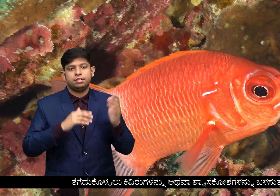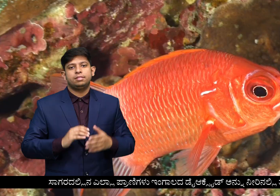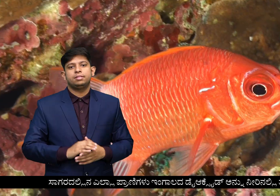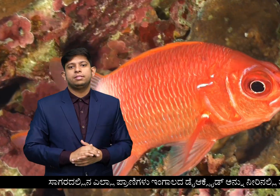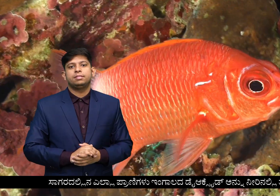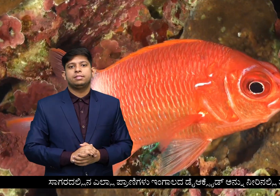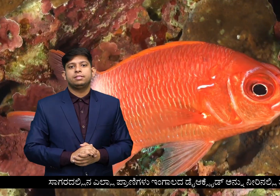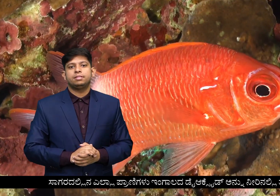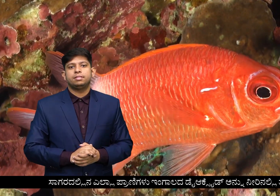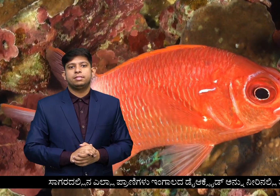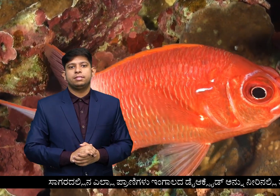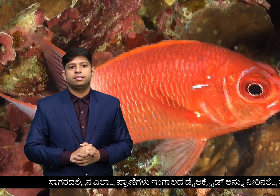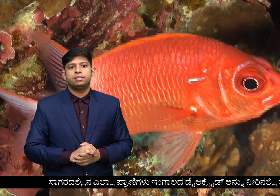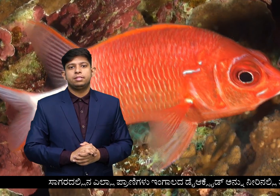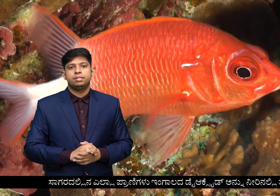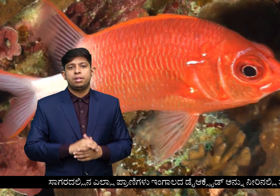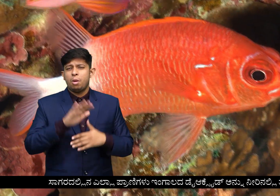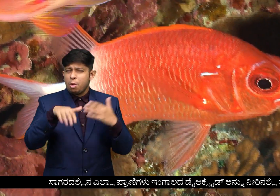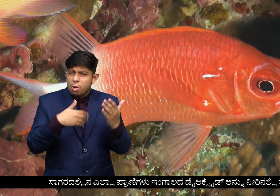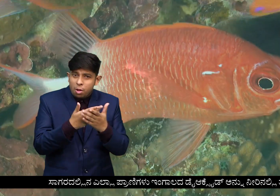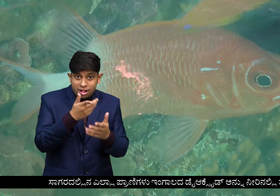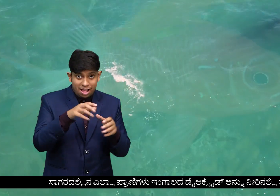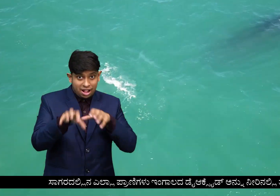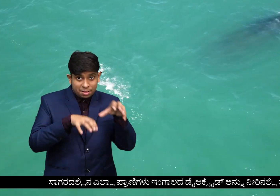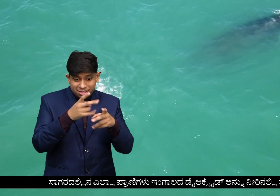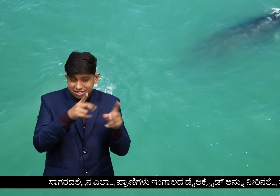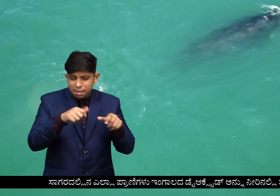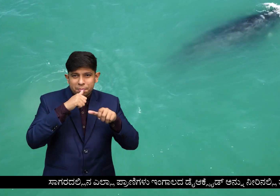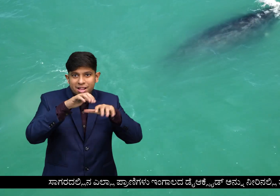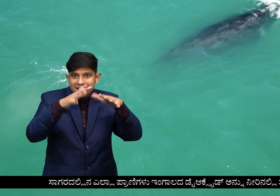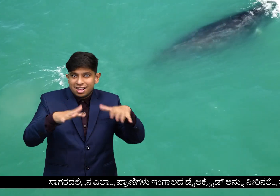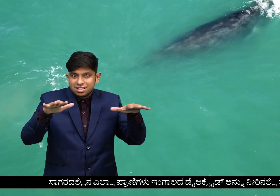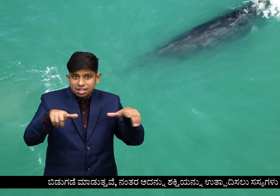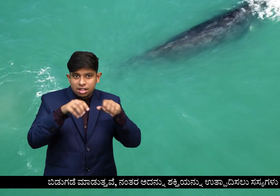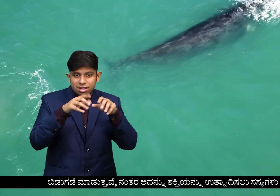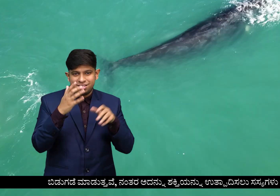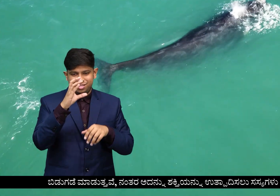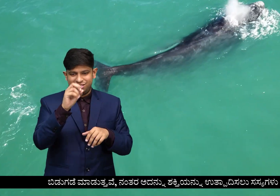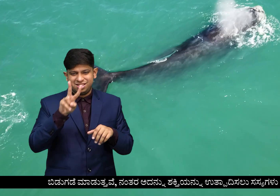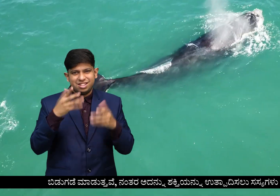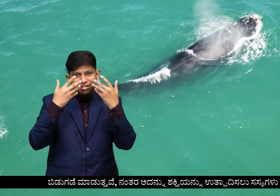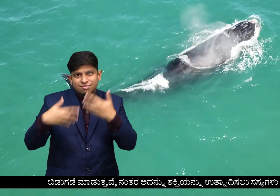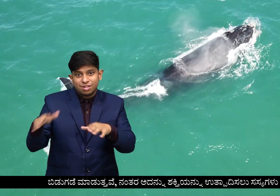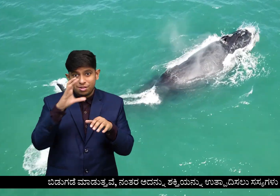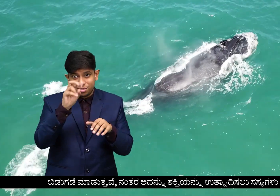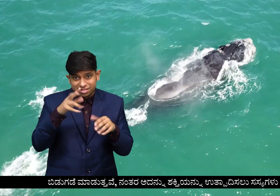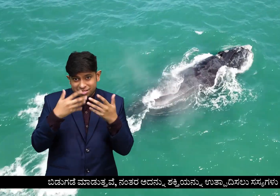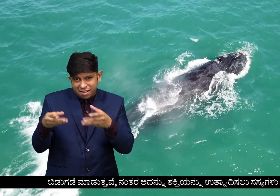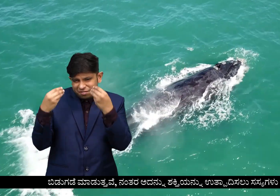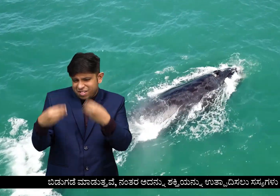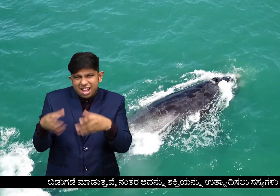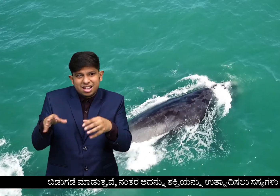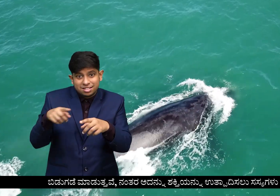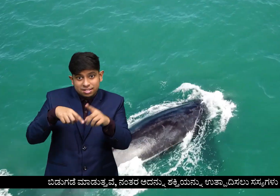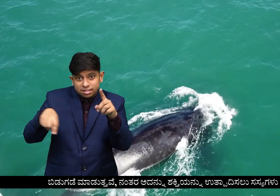ಬಳಸುತ್ತವೆ. ಸಾಗರದಲ್ಲಿನ ಎಲ್ಲಾ ಪ್ರಾಣಿಗಳು ಇಂಗಾಲದ ಡೈಆಕ್ಸೈಡ್ ಅನ್ನು ನೀರಿನಲ್ಲಿ ತ್ಯಾಜ್ಯವಾಗಿ ಬಿಡುಗಡೆ ಮಾಡುತ್ತವೆ. ನಂತರ ಅದನ್ನು